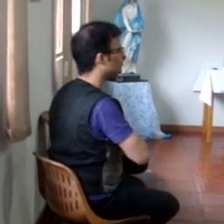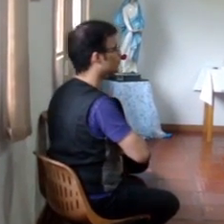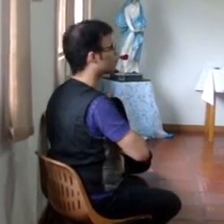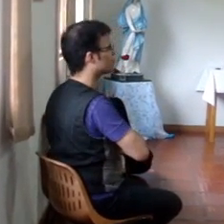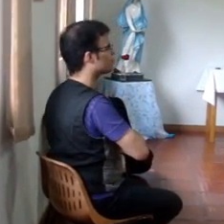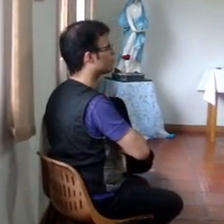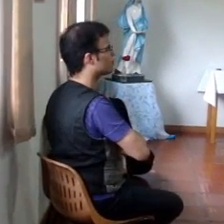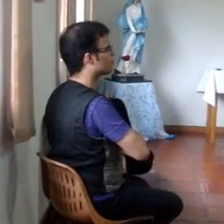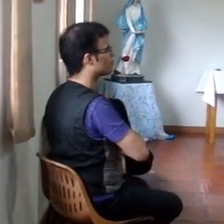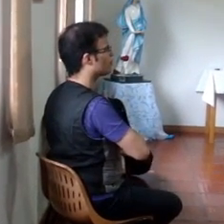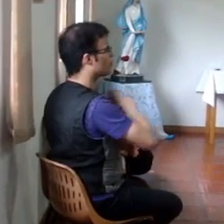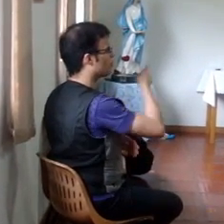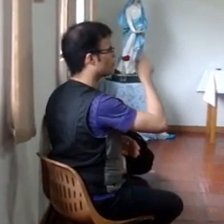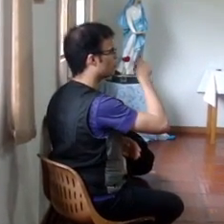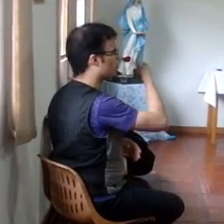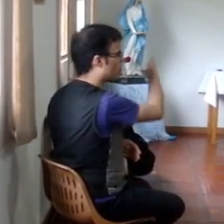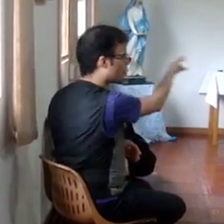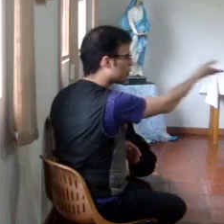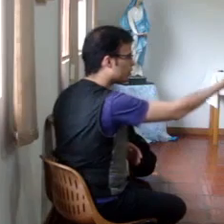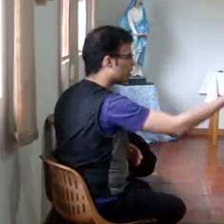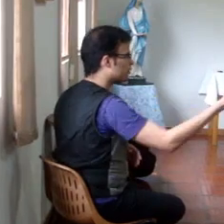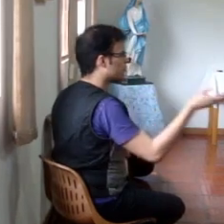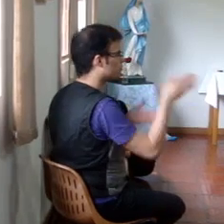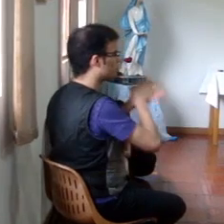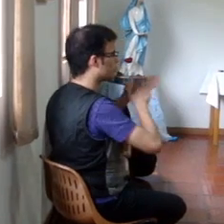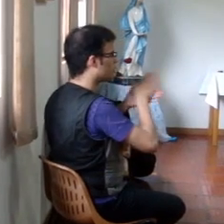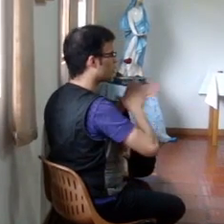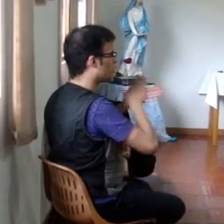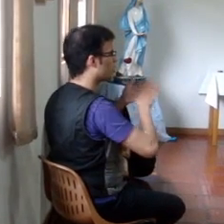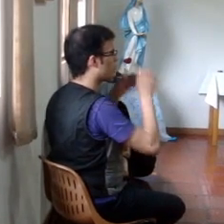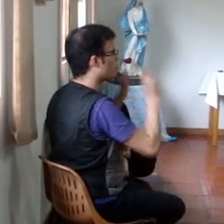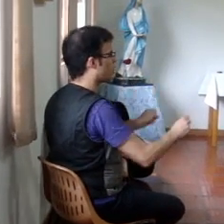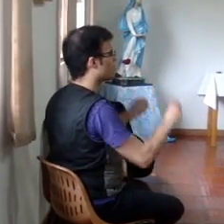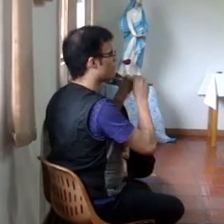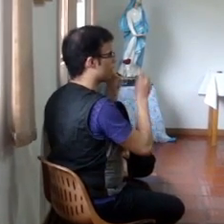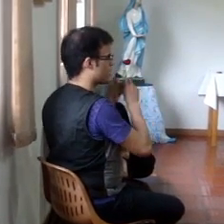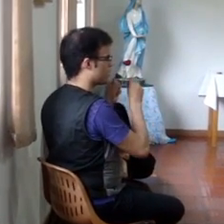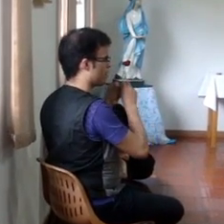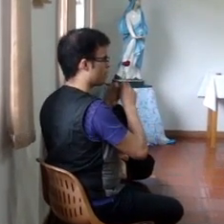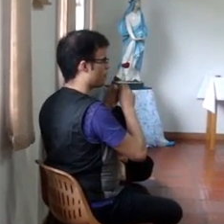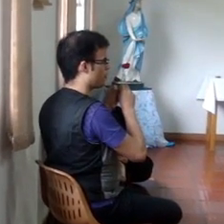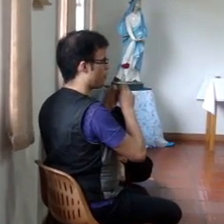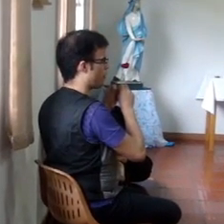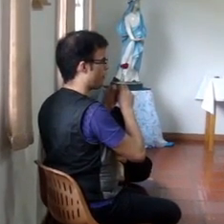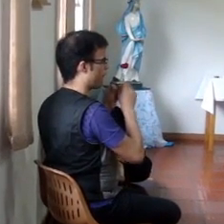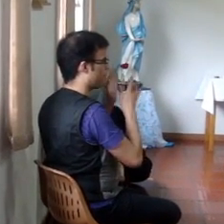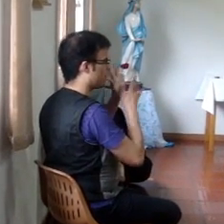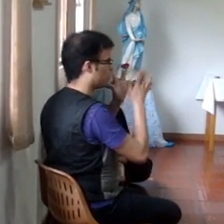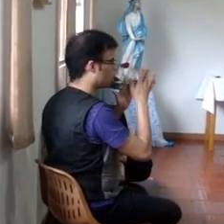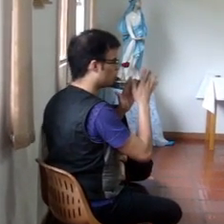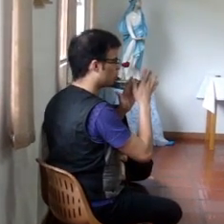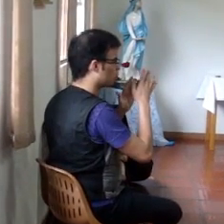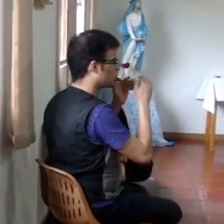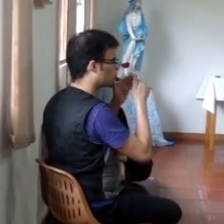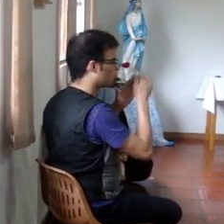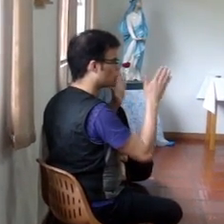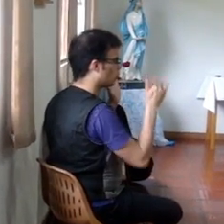Jesus o que Ele quer que nós façamos, nós não podemos